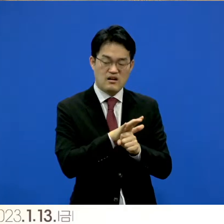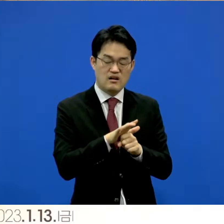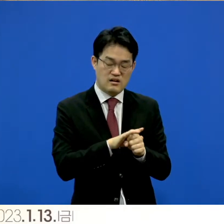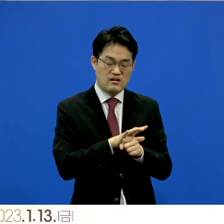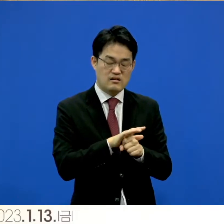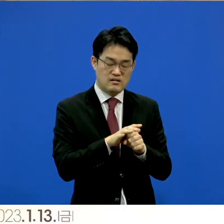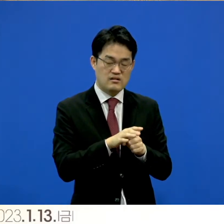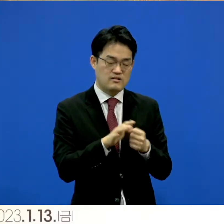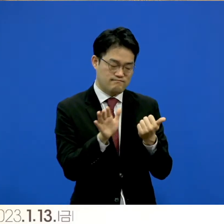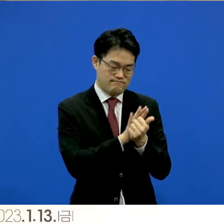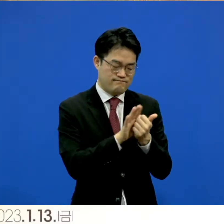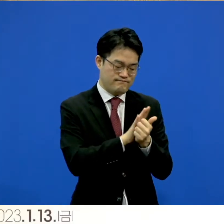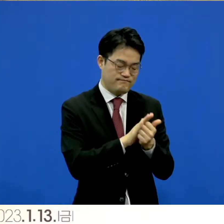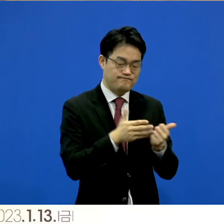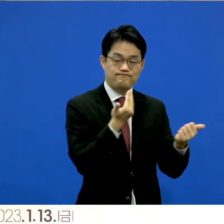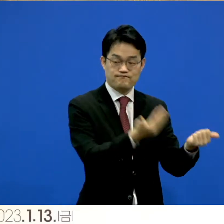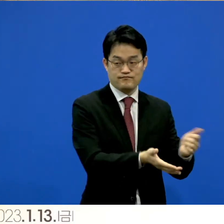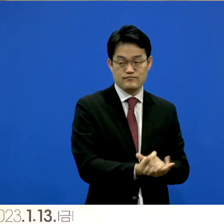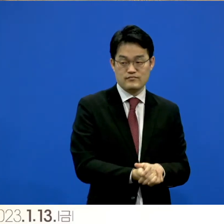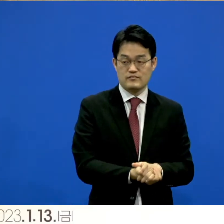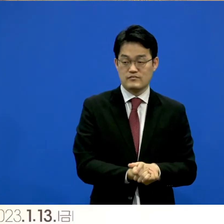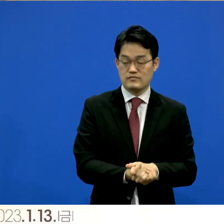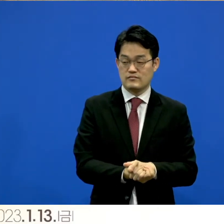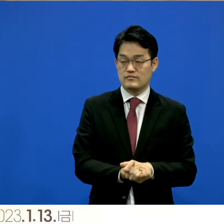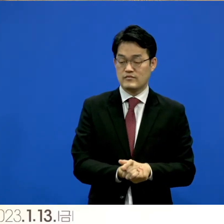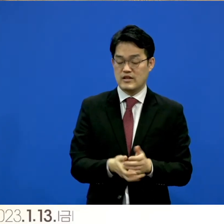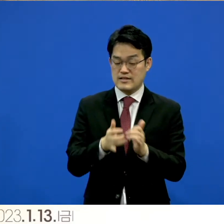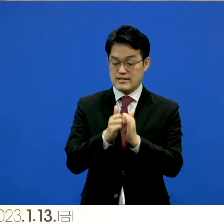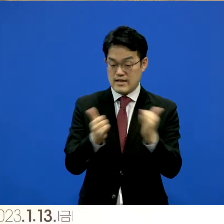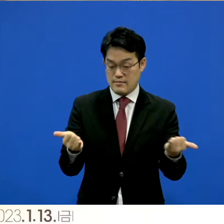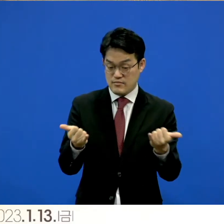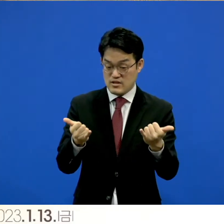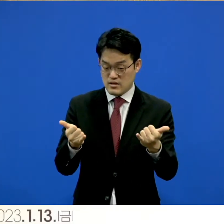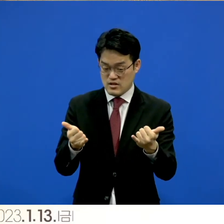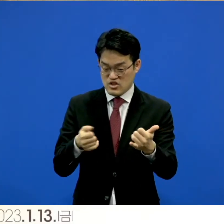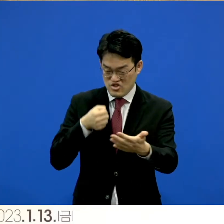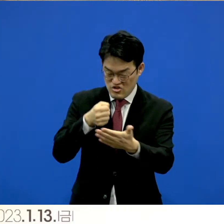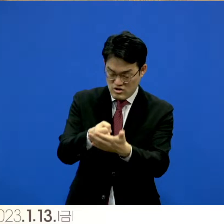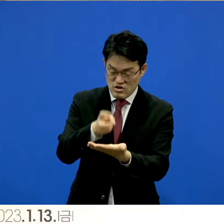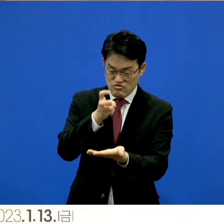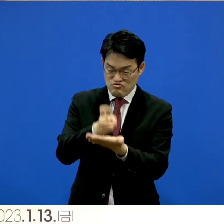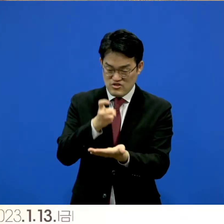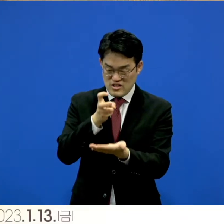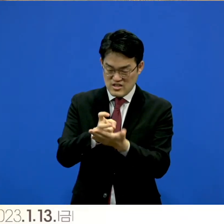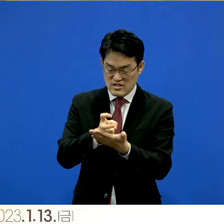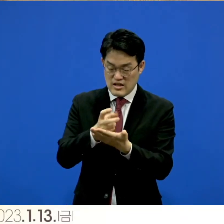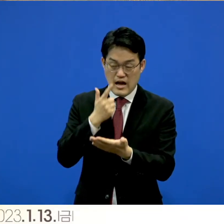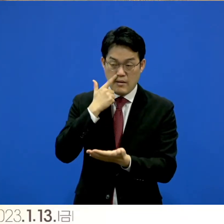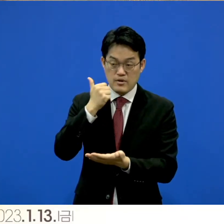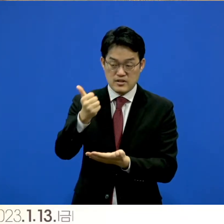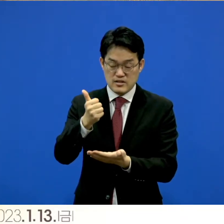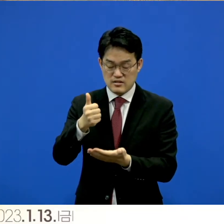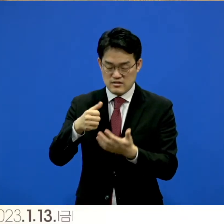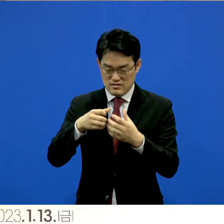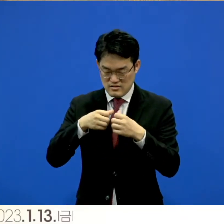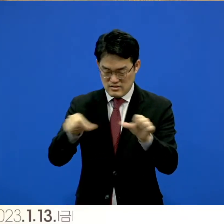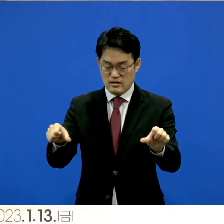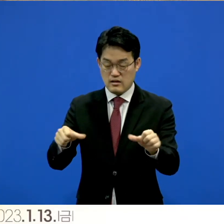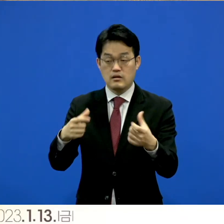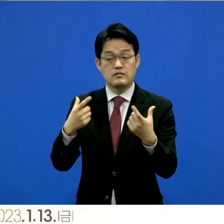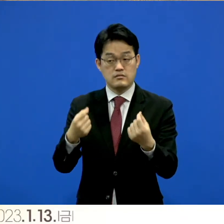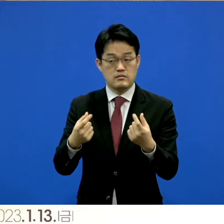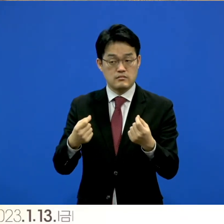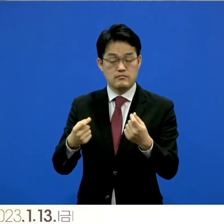하나님은 사람과 사람 사이에 만들어 놓은 경계선을 지워버립니다. 예수님이 그렇게 하셨습니다. 예수님은 죄인들과 함께